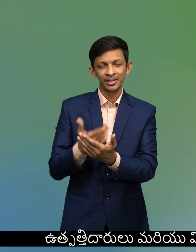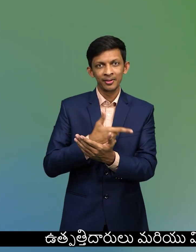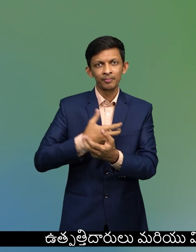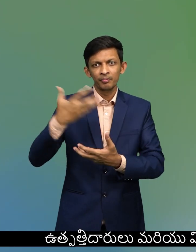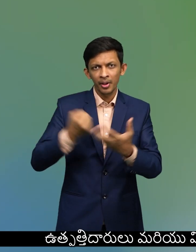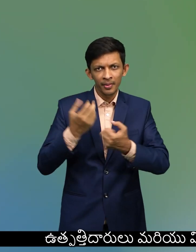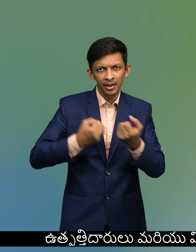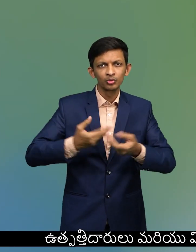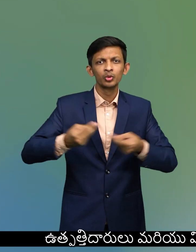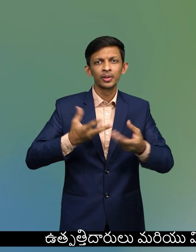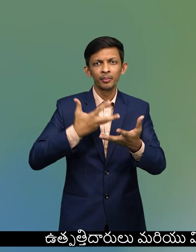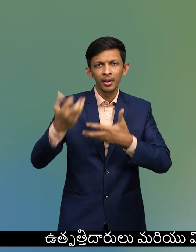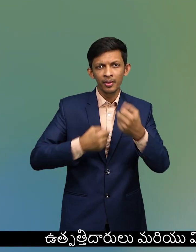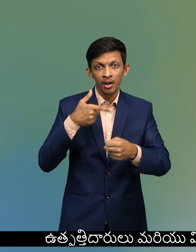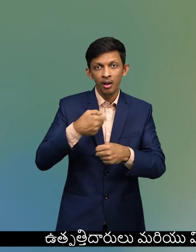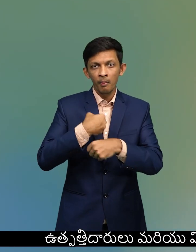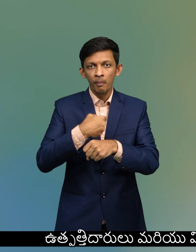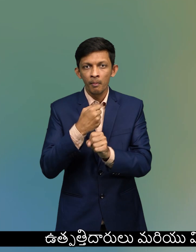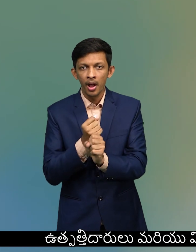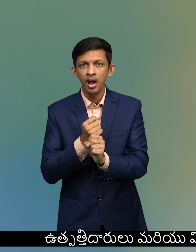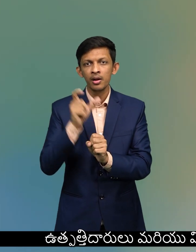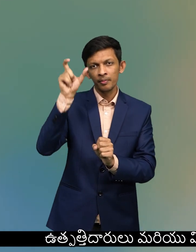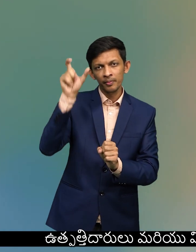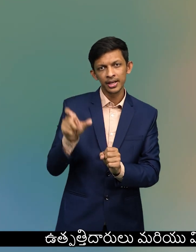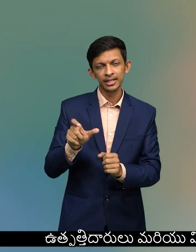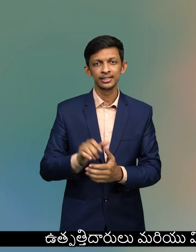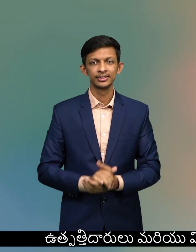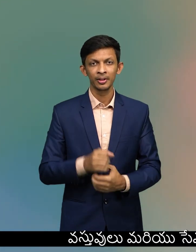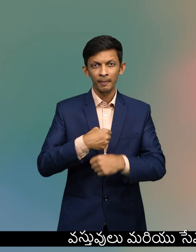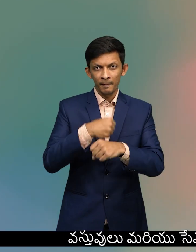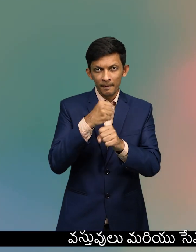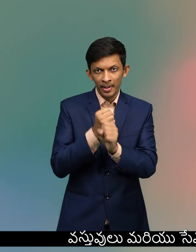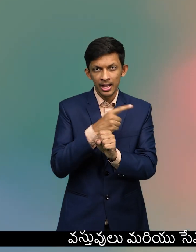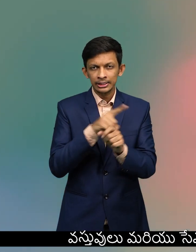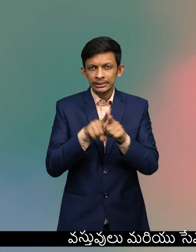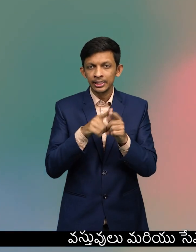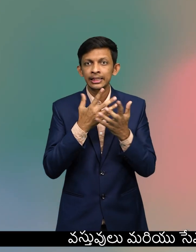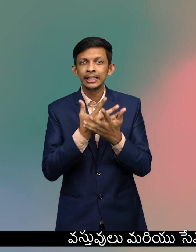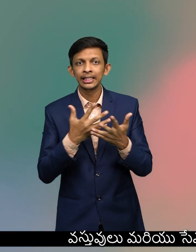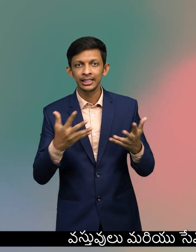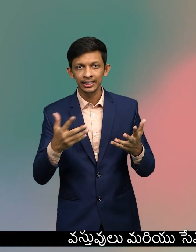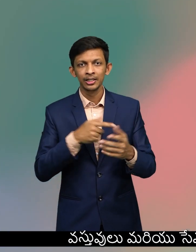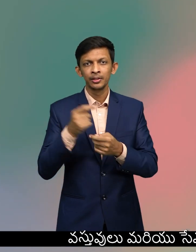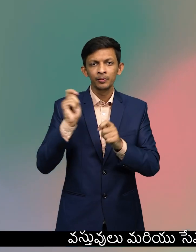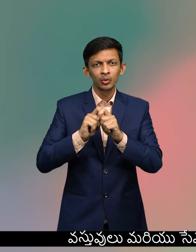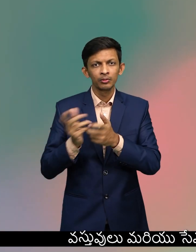ఉత్పత్తిదారులు మరియు వినియోగదారులుగా మార్కెట్లో పాల్గొనండి. వస్తువులు మరియు సేవల నిర్మాతలుగా మనం